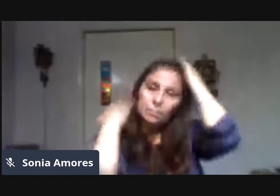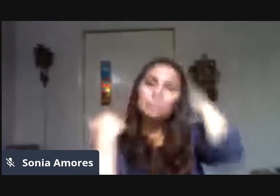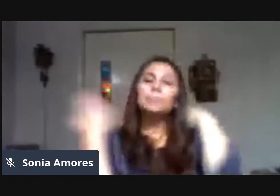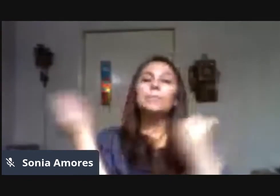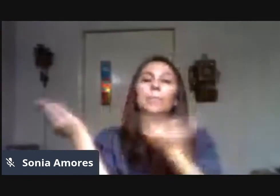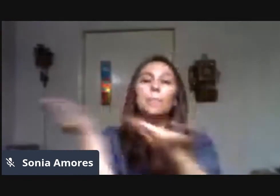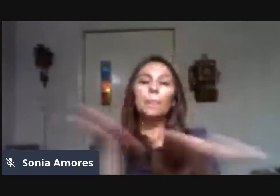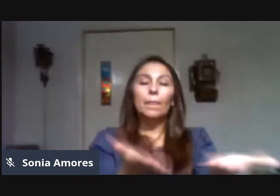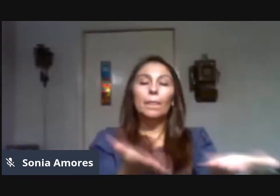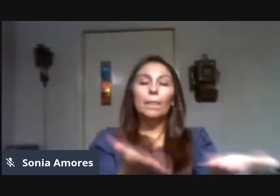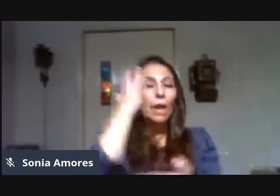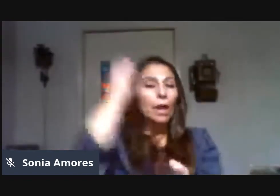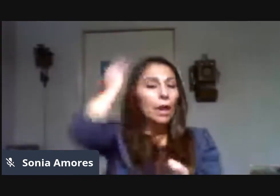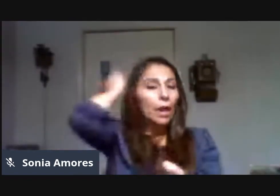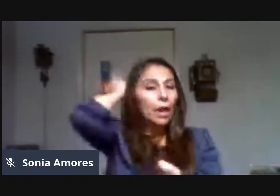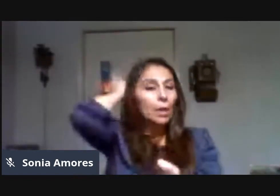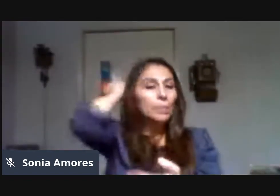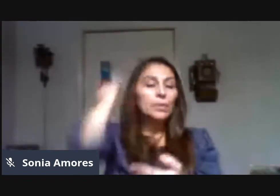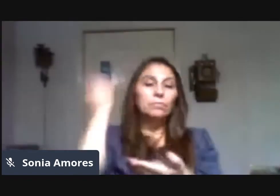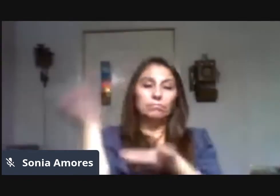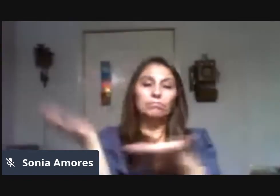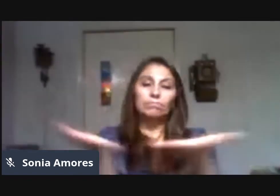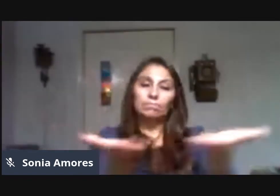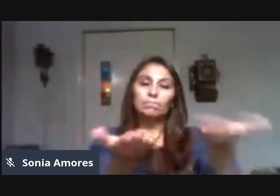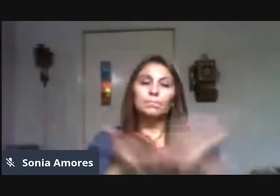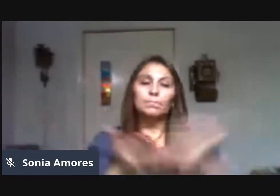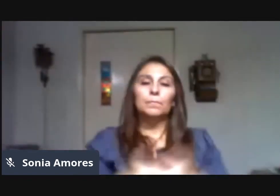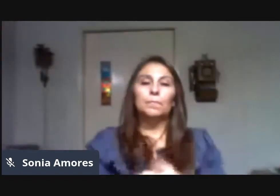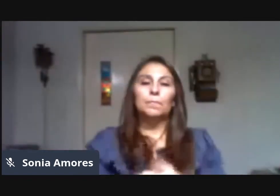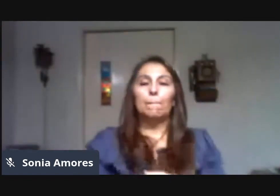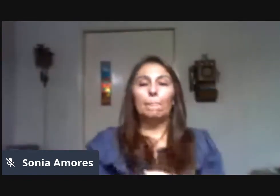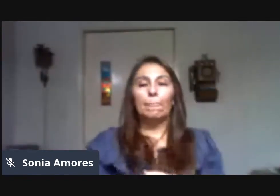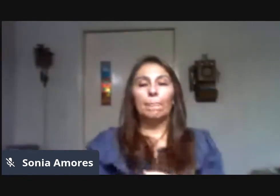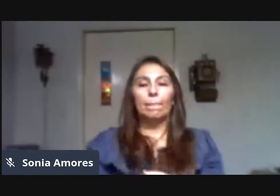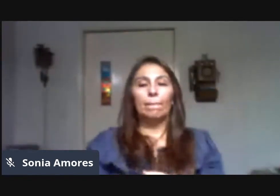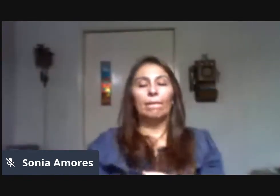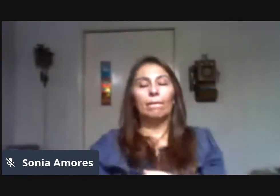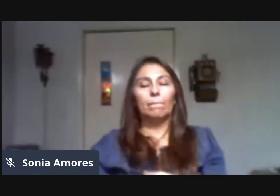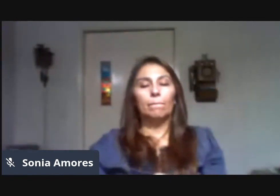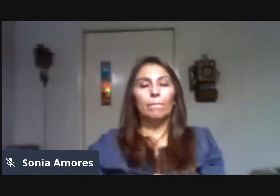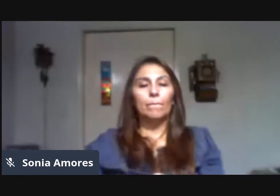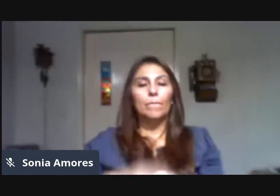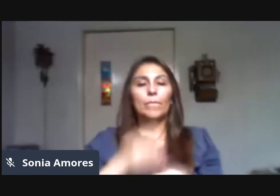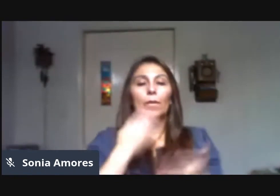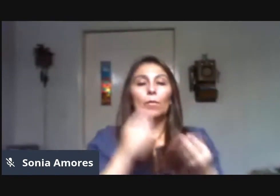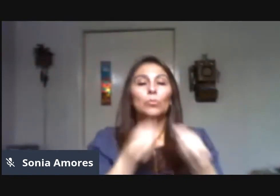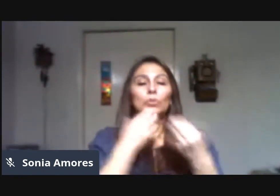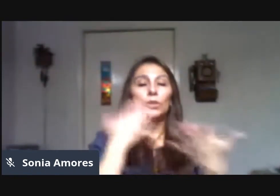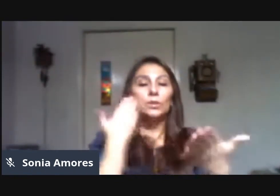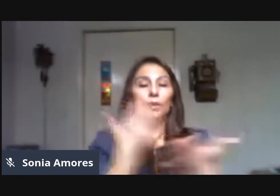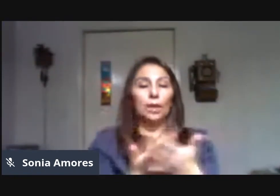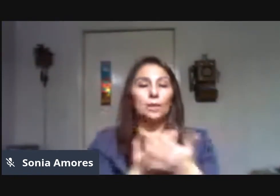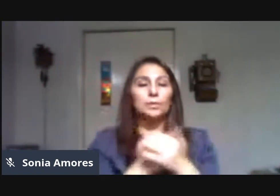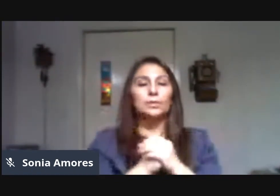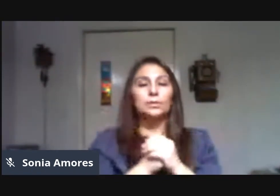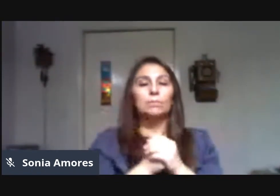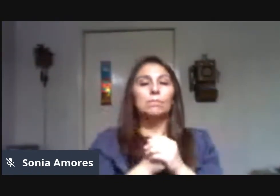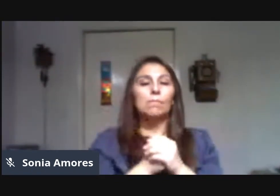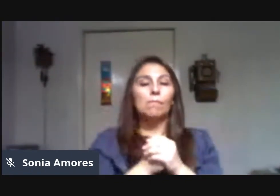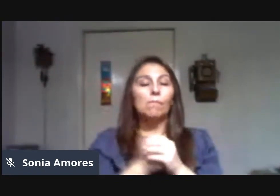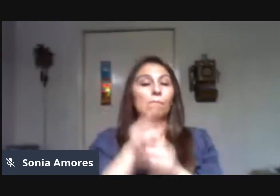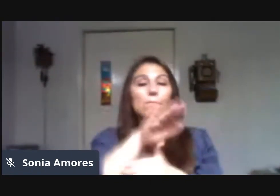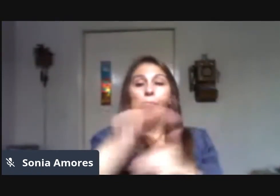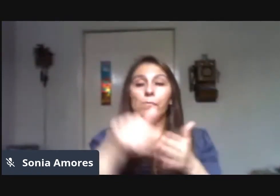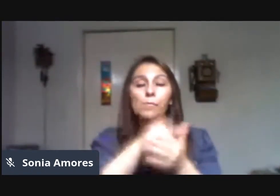Chuachi, por favor, adelante. Muchas gracias, Sandra. Para todas las personas que están conectadas en